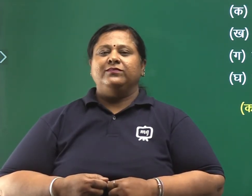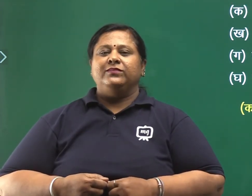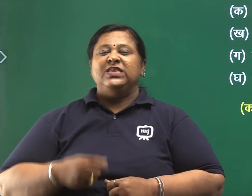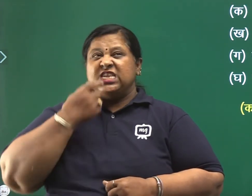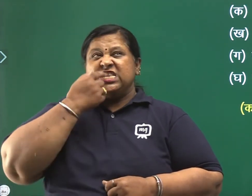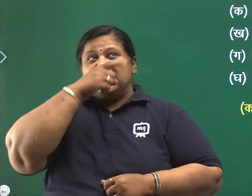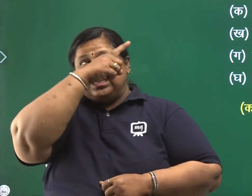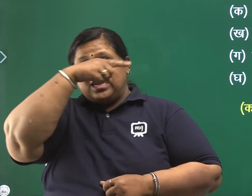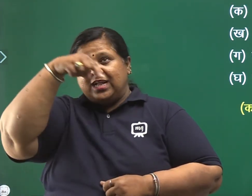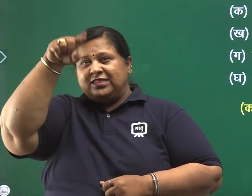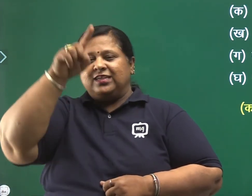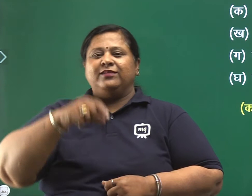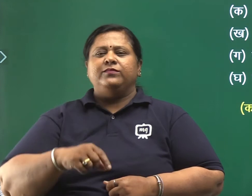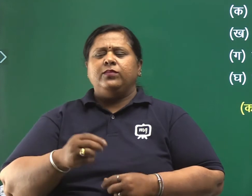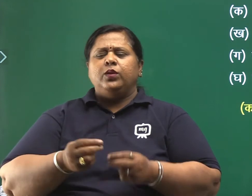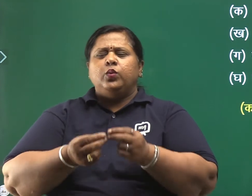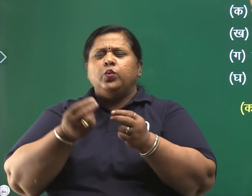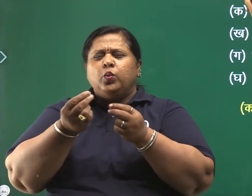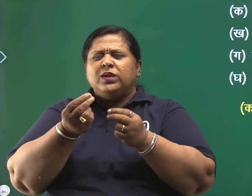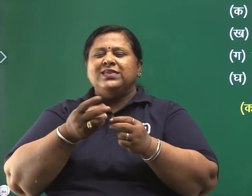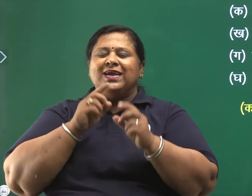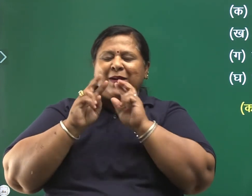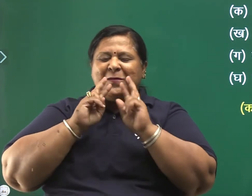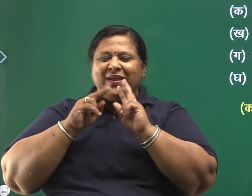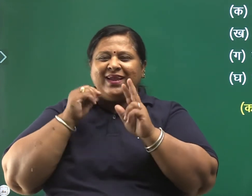चांद से थोड़ी सी गप्पें